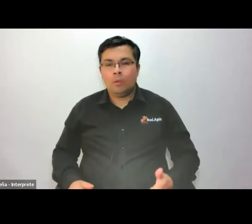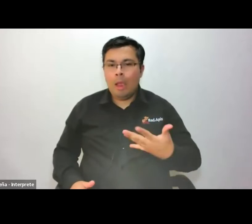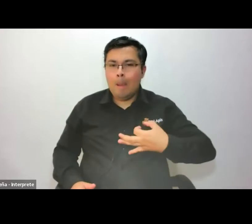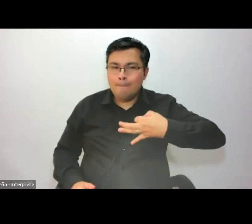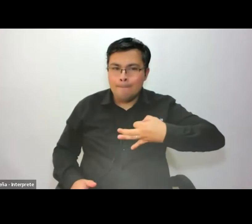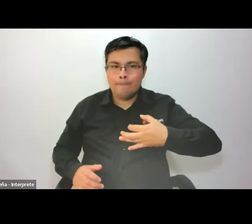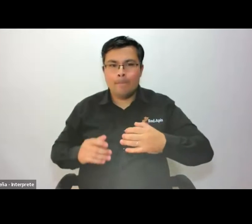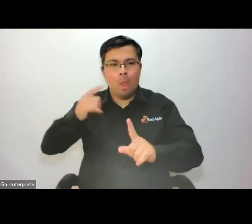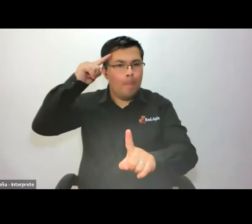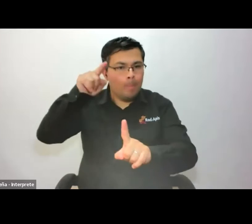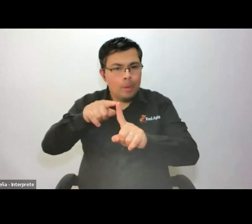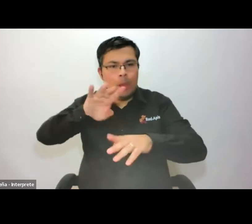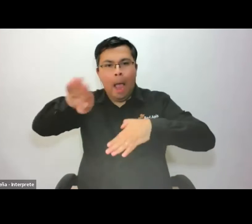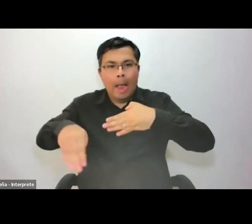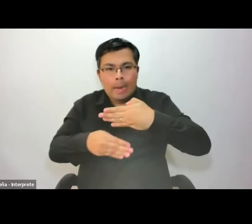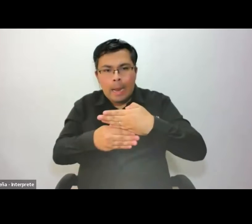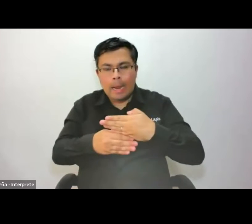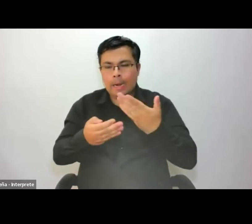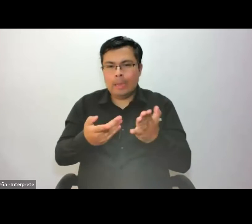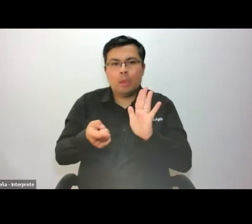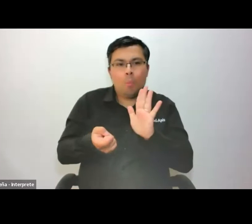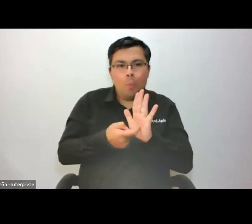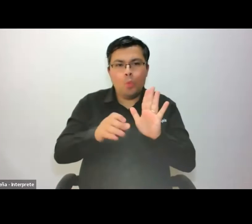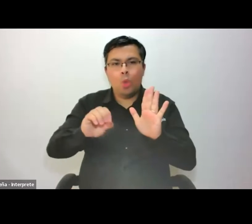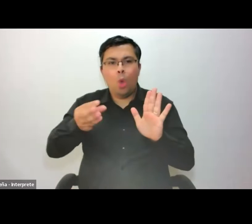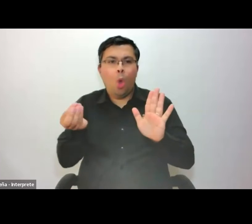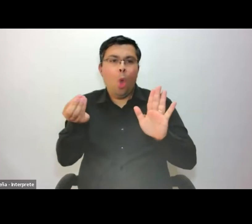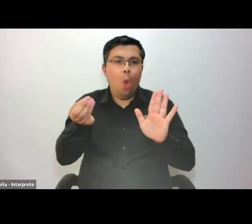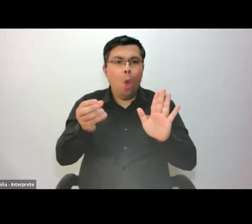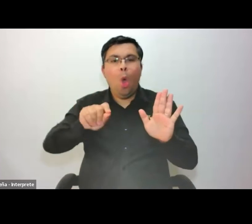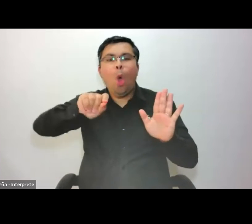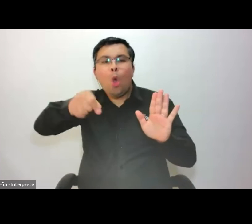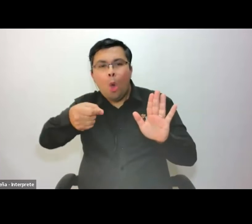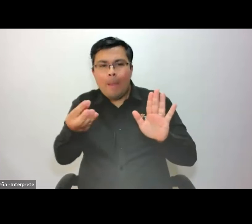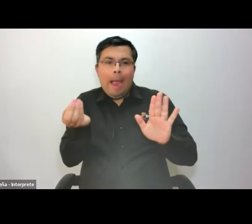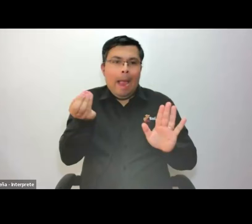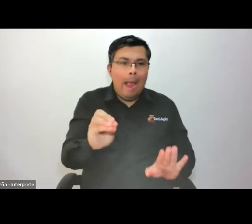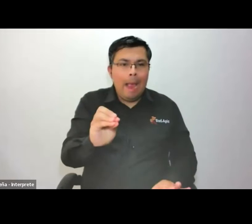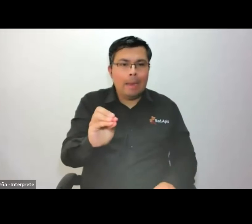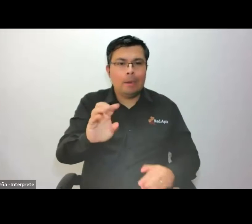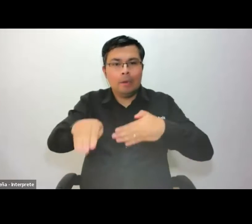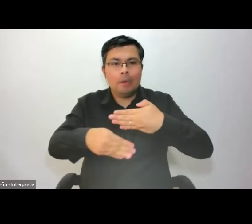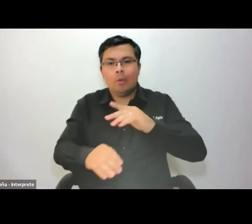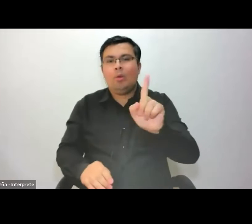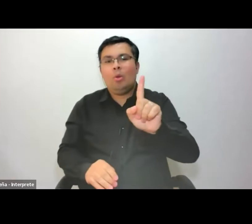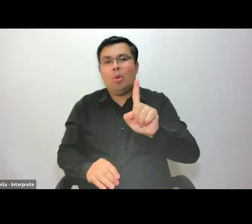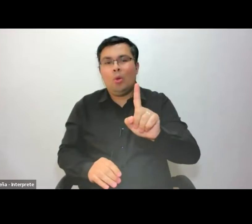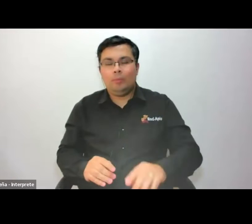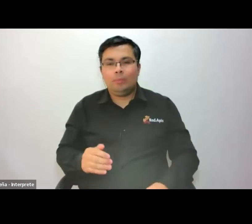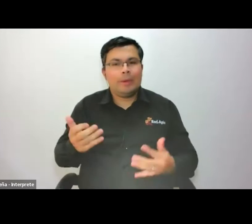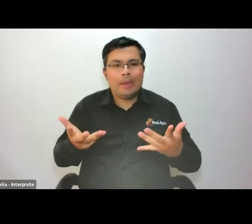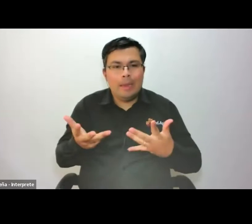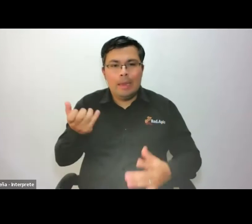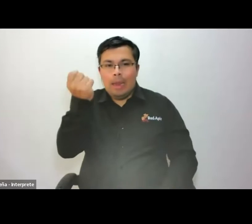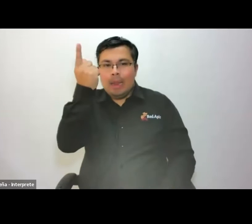esta coma en un artículo del reglamento, sino que tiene que ver con lo que decía Juan Pablo, el poder comprender la